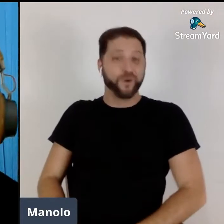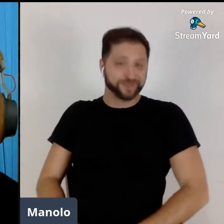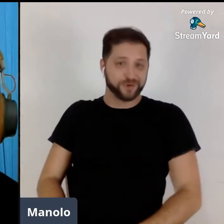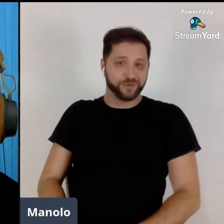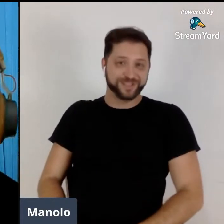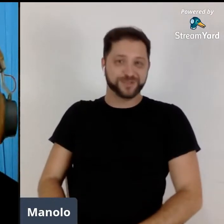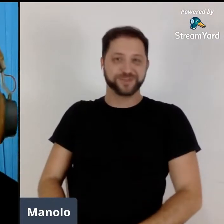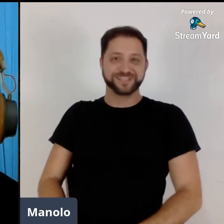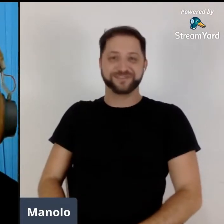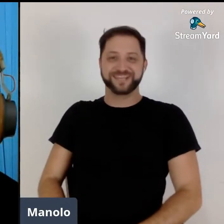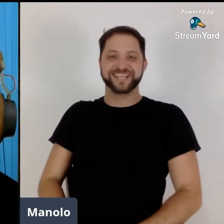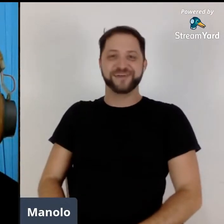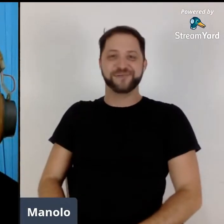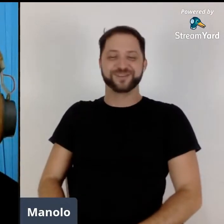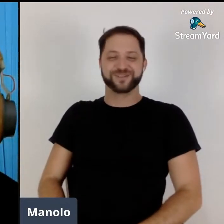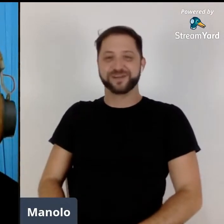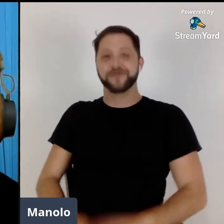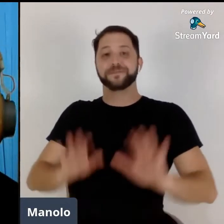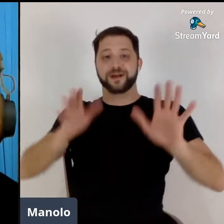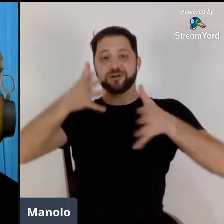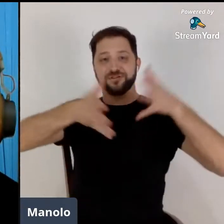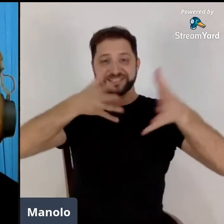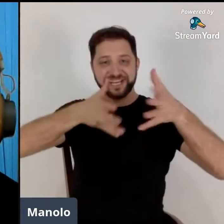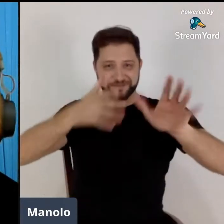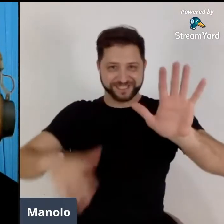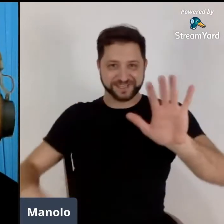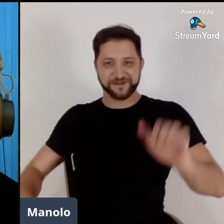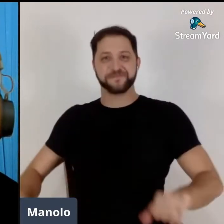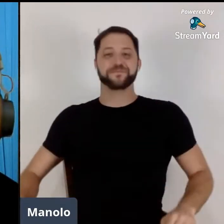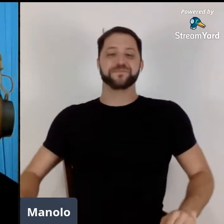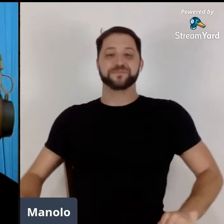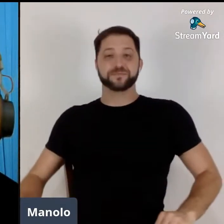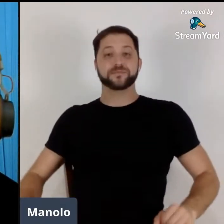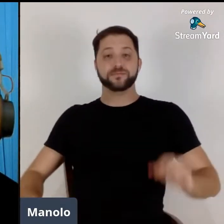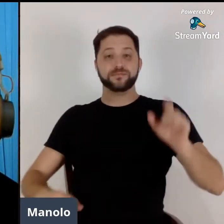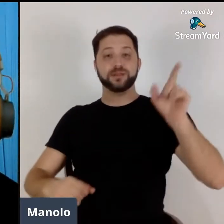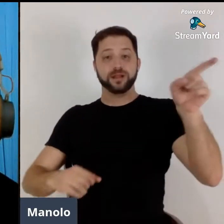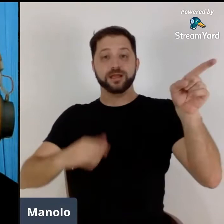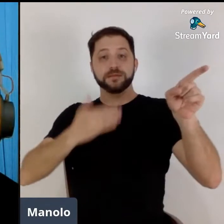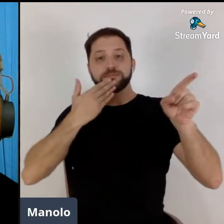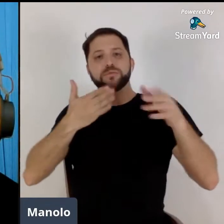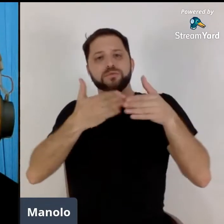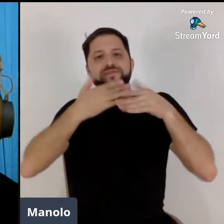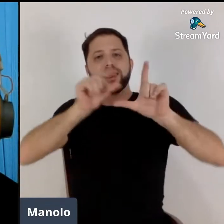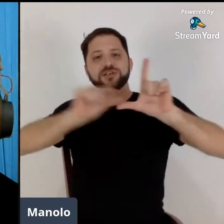você vai ajudar muito a comunidade de surdos. Você não tem ideia de quanto. Agora eu vou fazer em Libras.